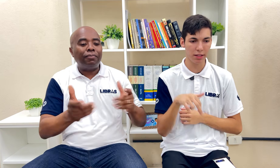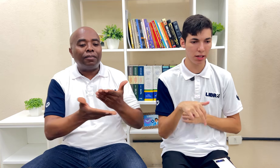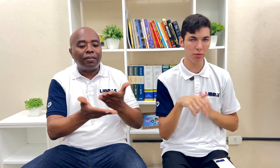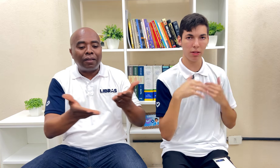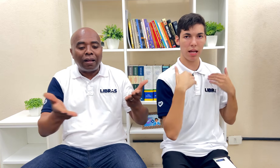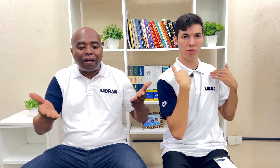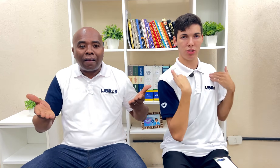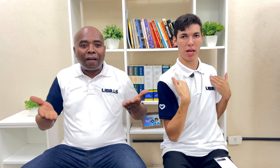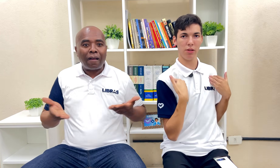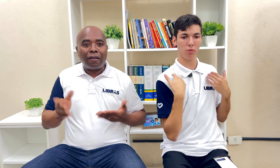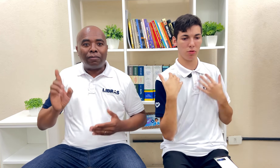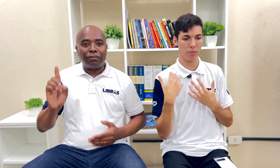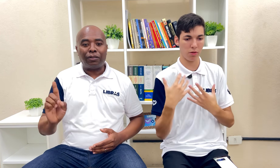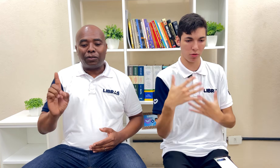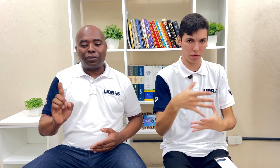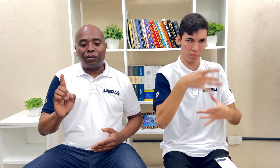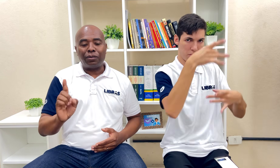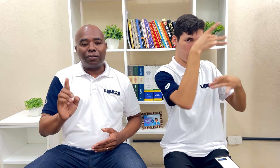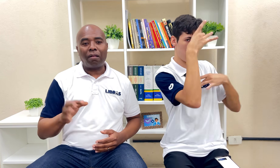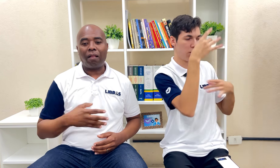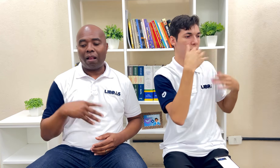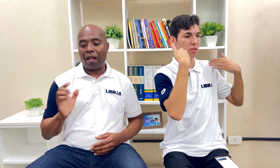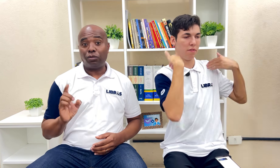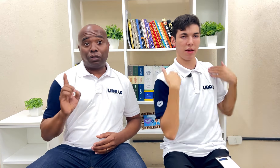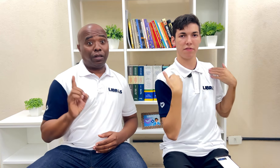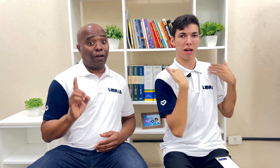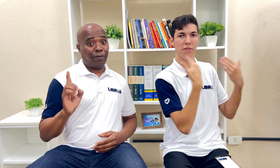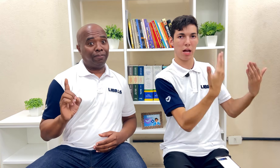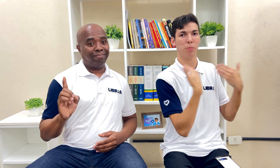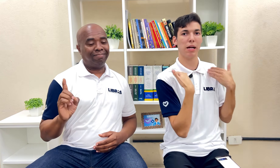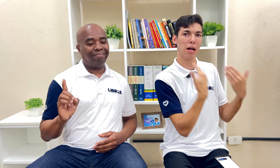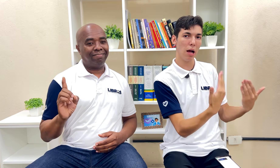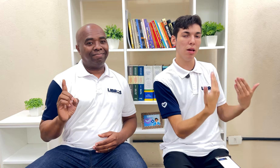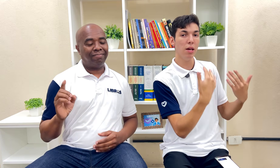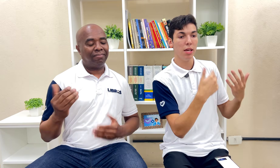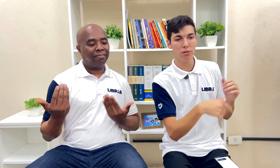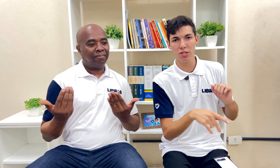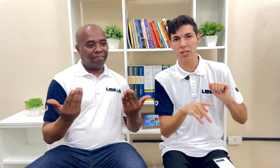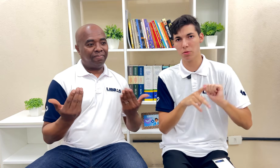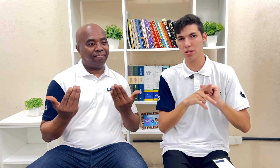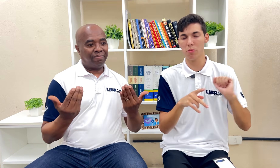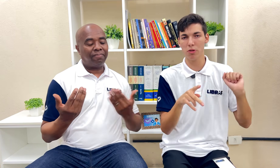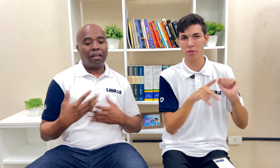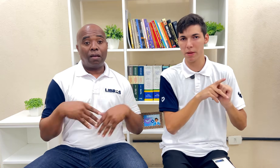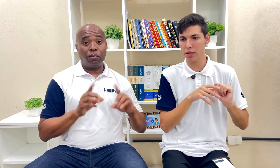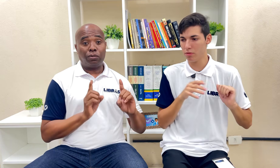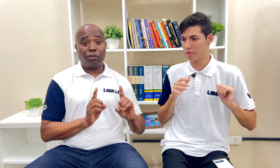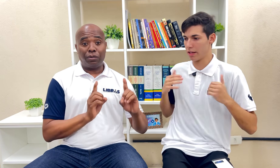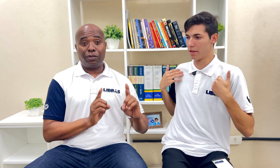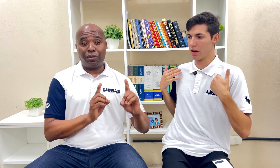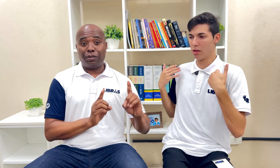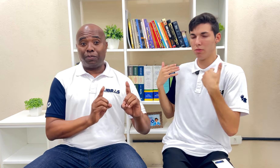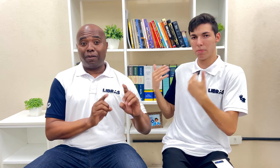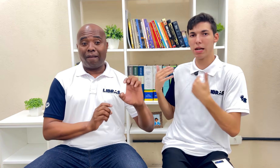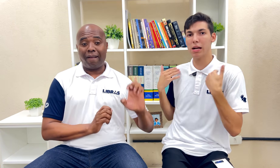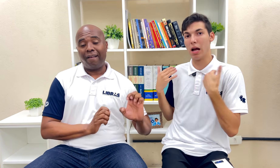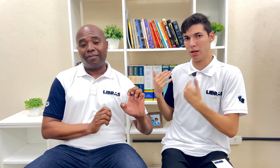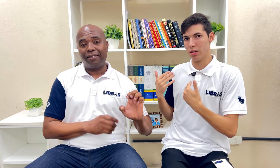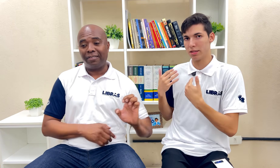andando, lado direito, quando me tornar Jesus ele vai ficar virado para cá, e os discípulos depois, Pedro, vai estar virado para cá,